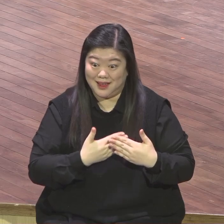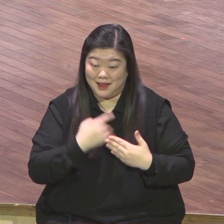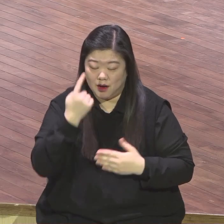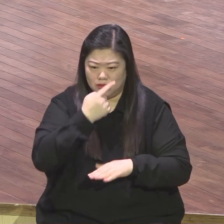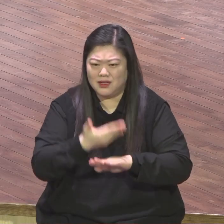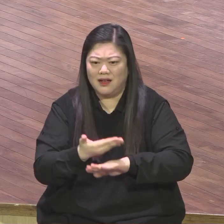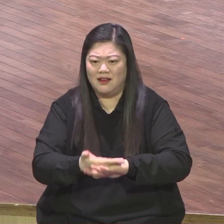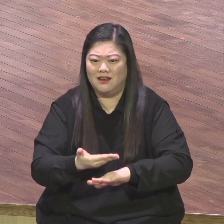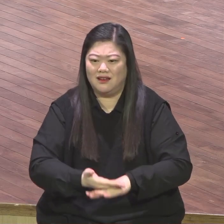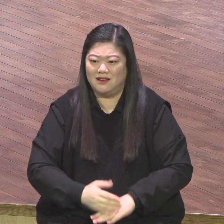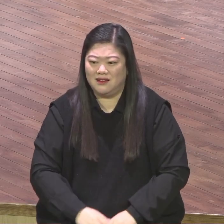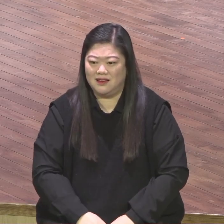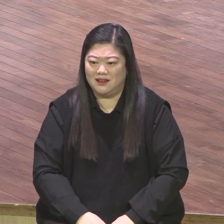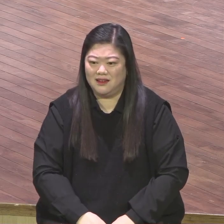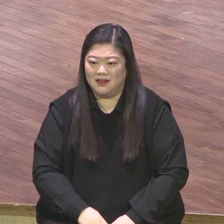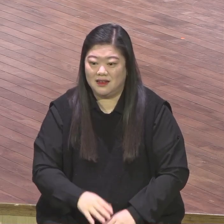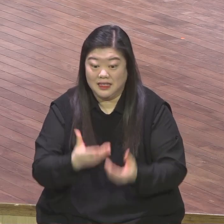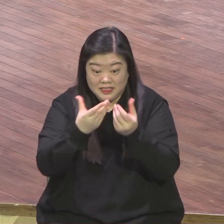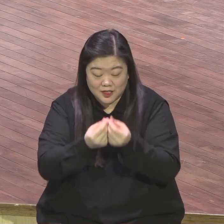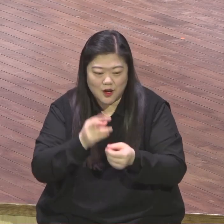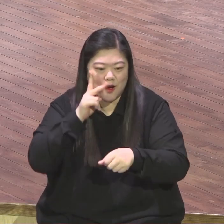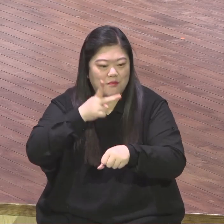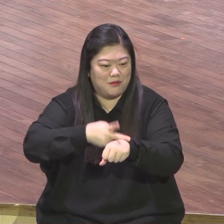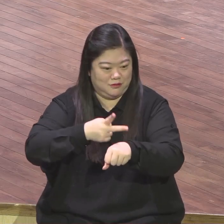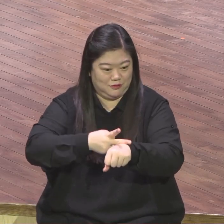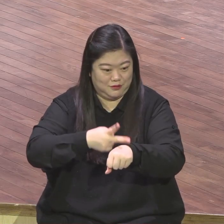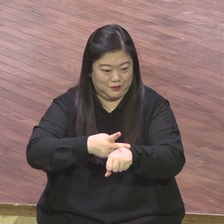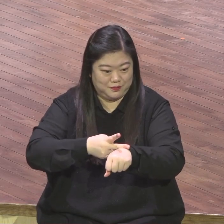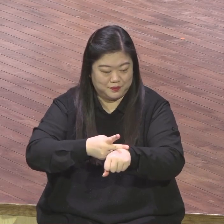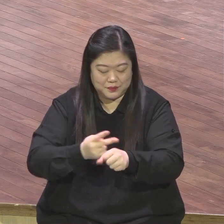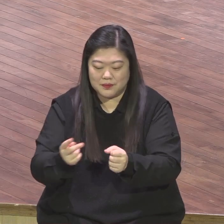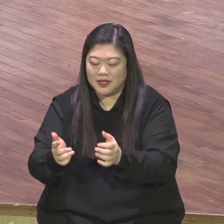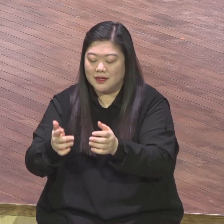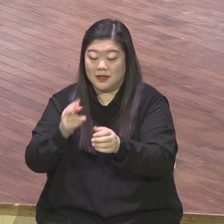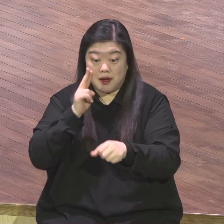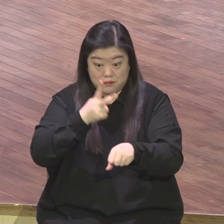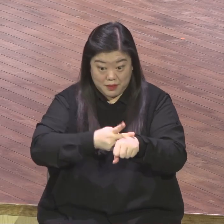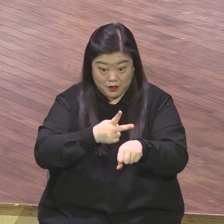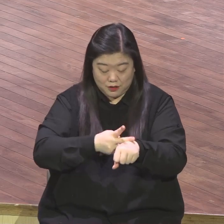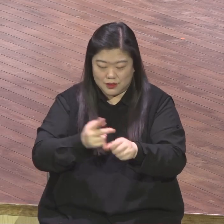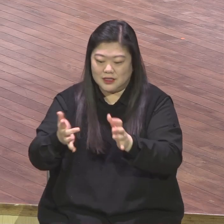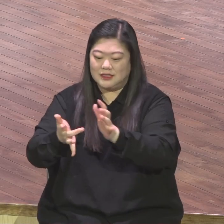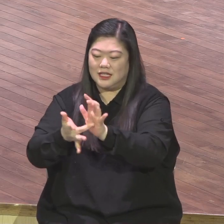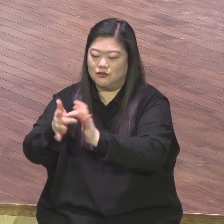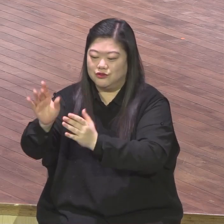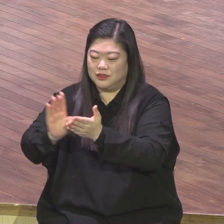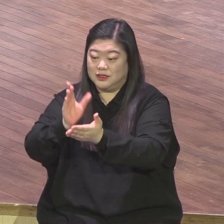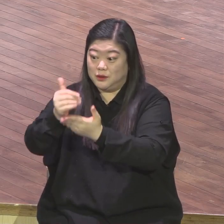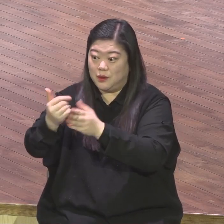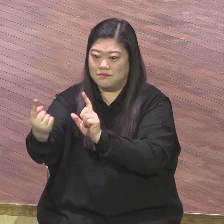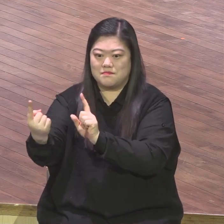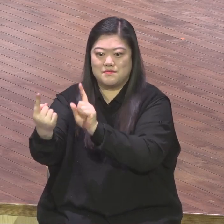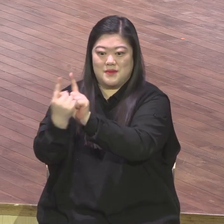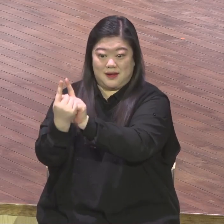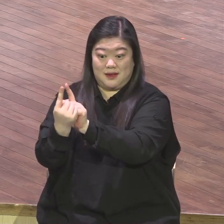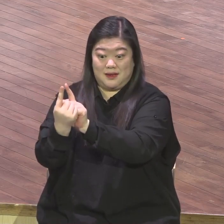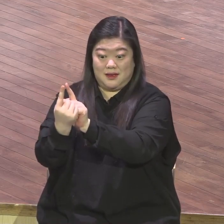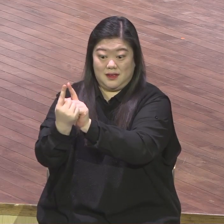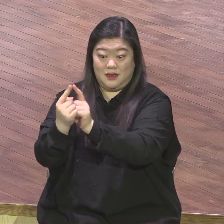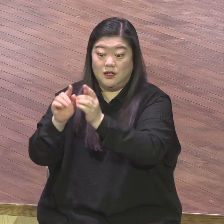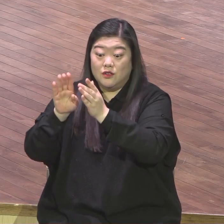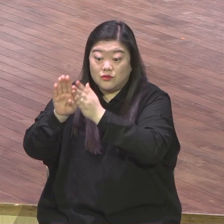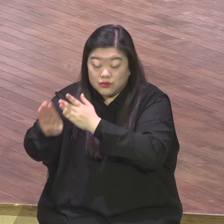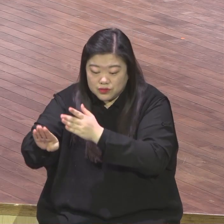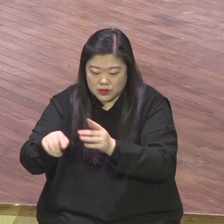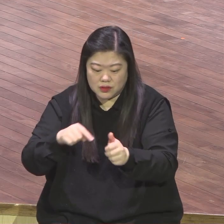사도 바울이 이런 삶을 살았어요. 부활하신 예수 그리스도를 만난 이후에 그의 삶은